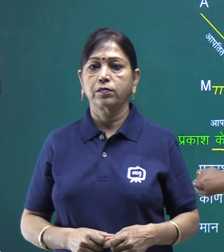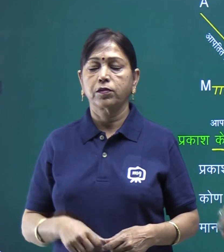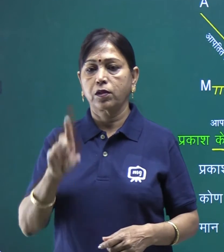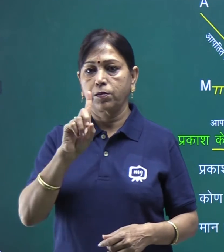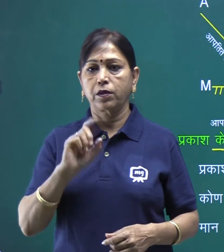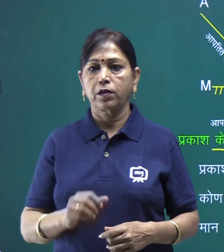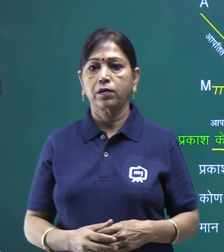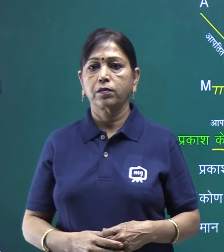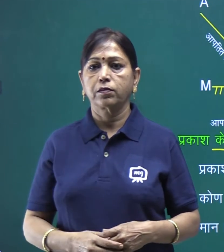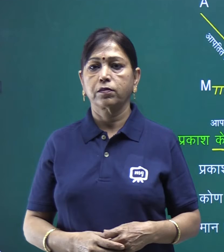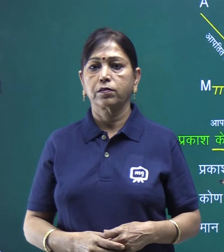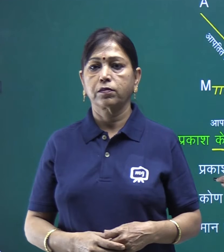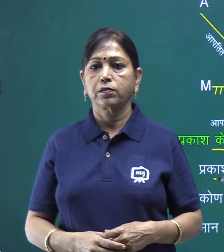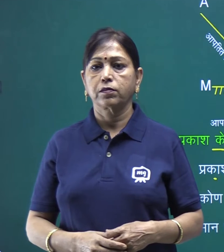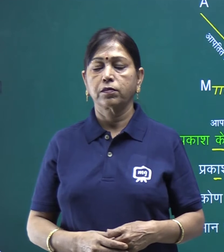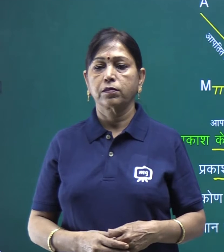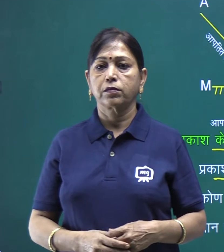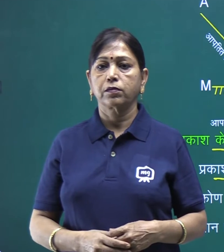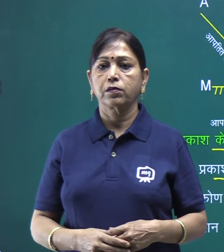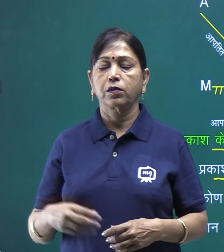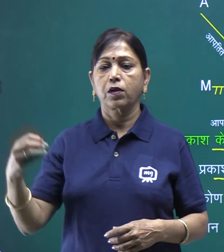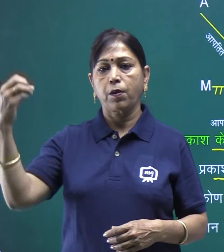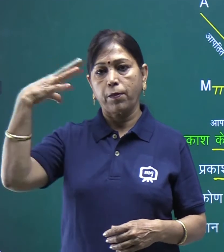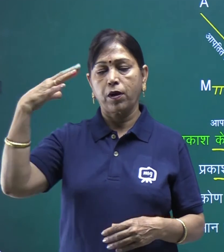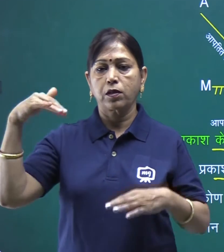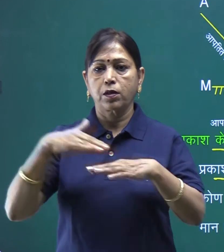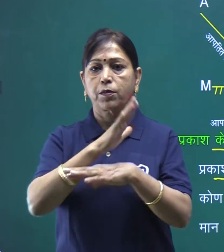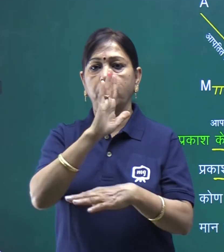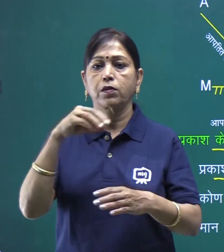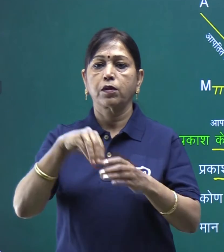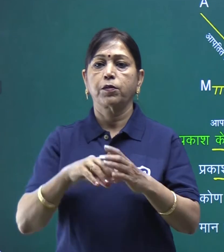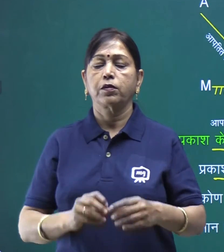नंबर 1, प्रकाश के परावर्तन में